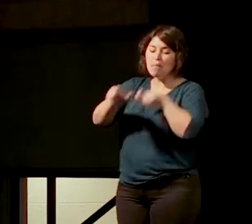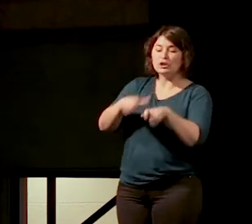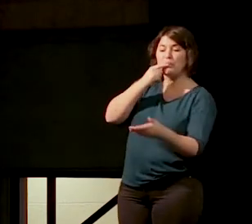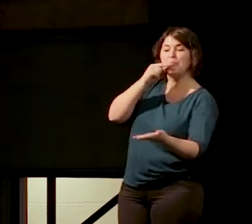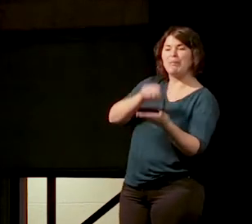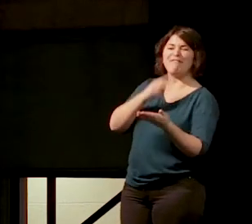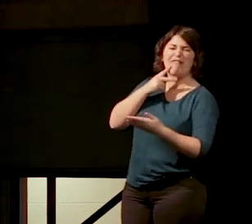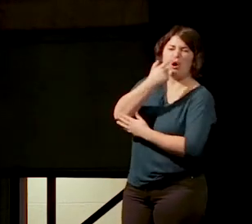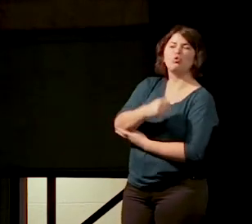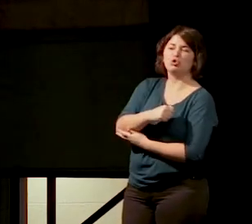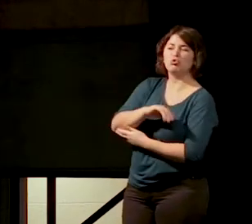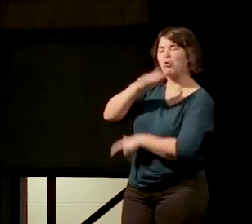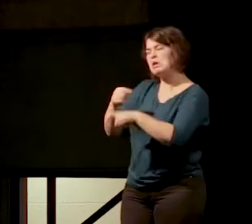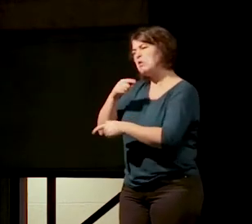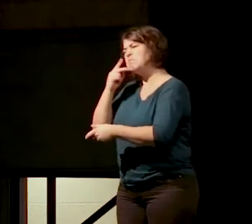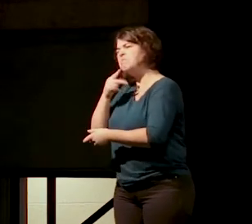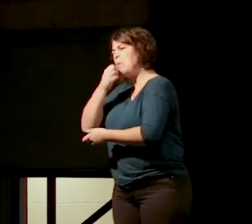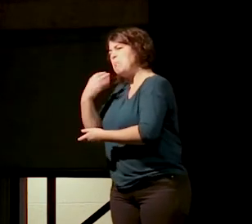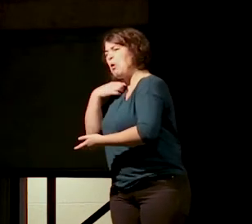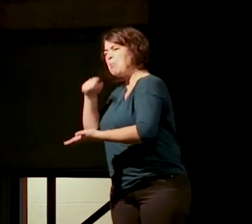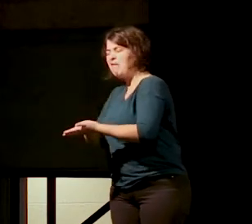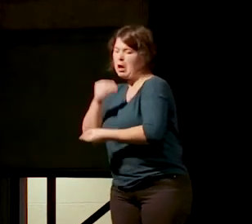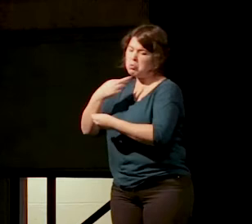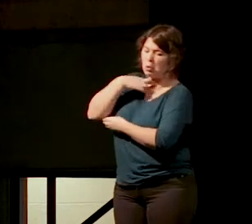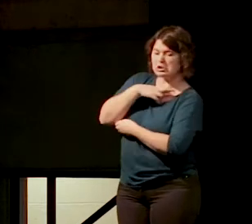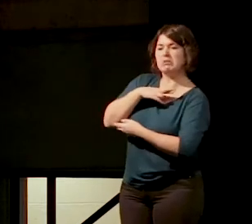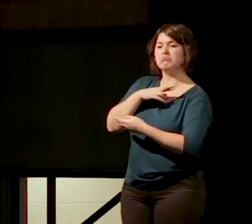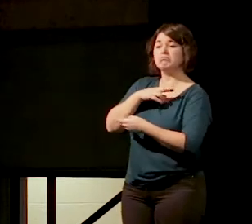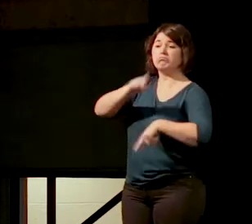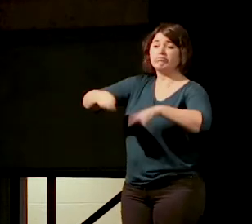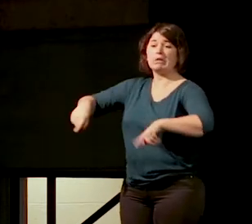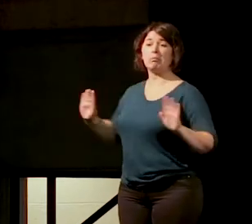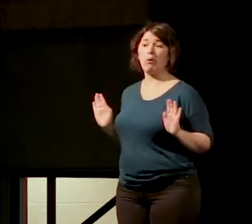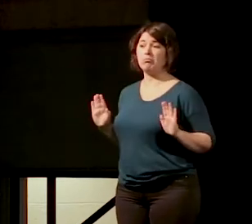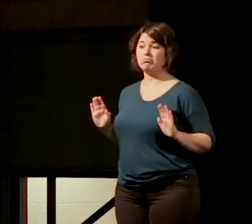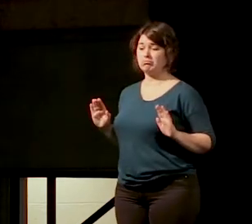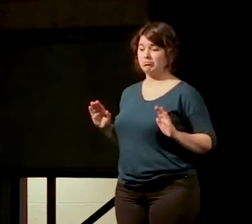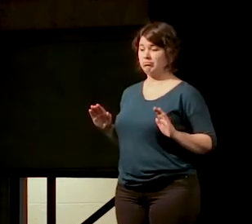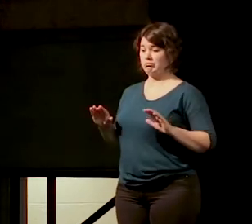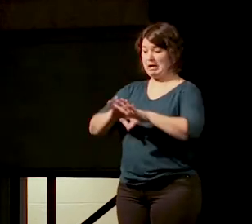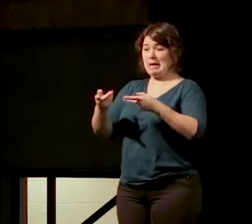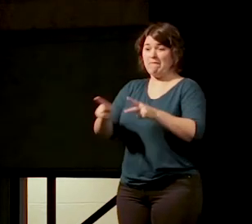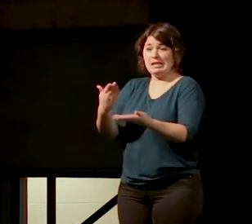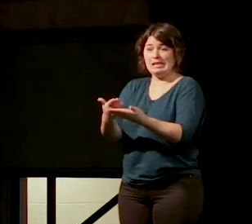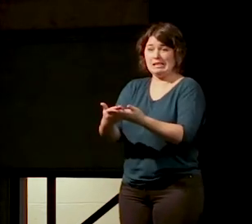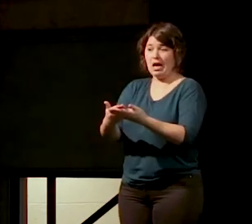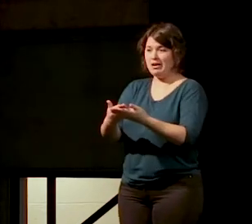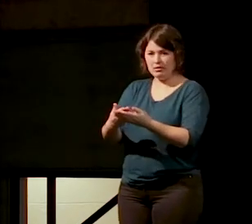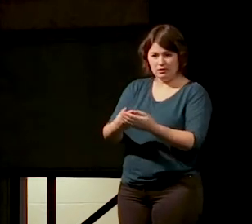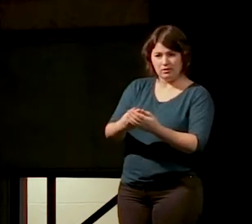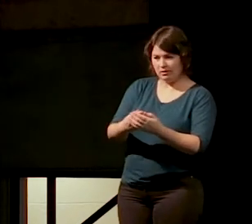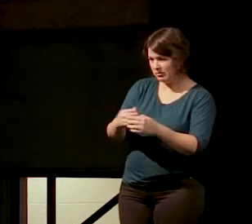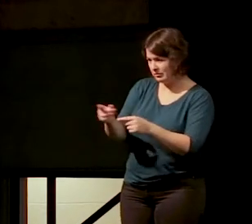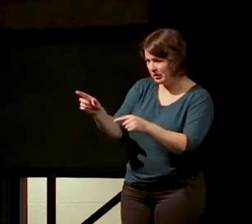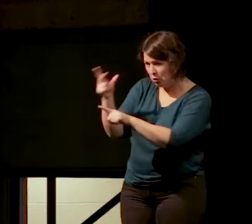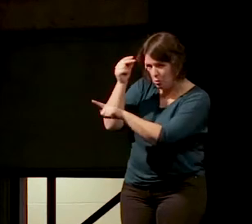préfèrent le vin rouge, d'autres le blanc, d'autres le vin rosé. Voilà, c'est ça notre équipe municipale. Je vois dans les premiers rangs qu'on